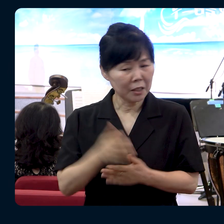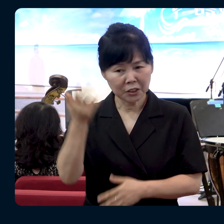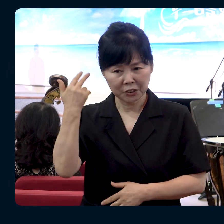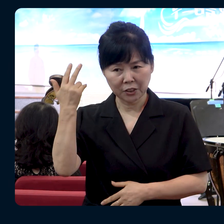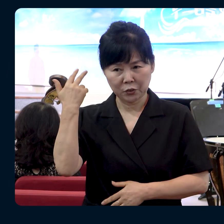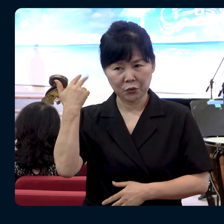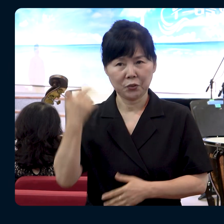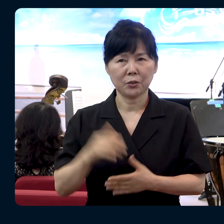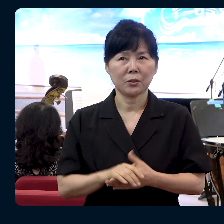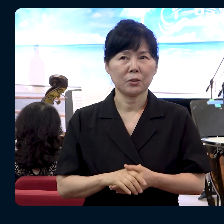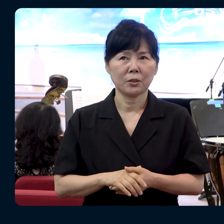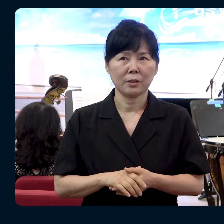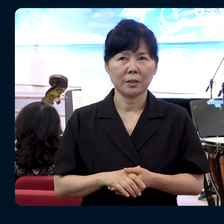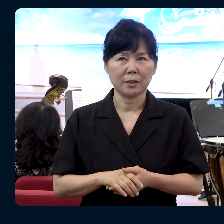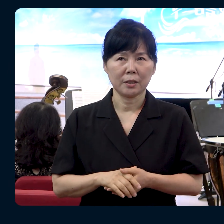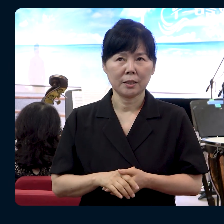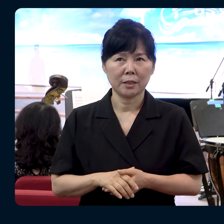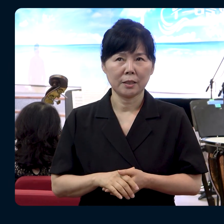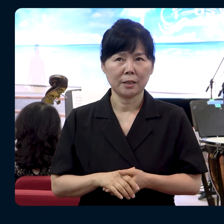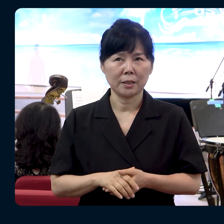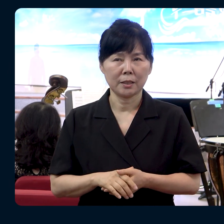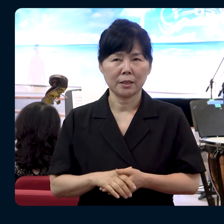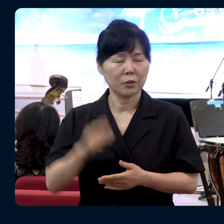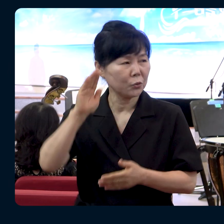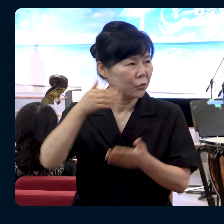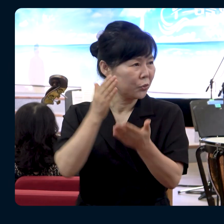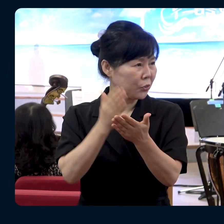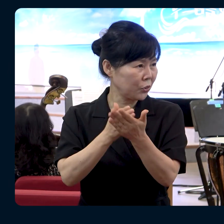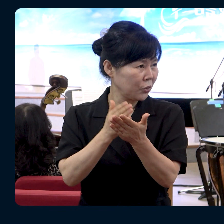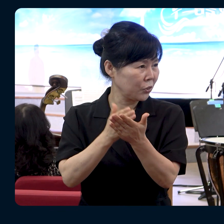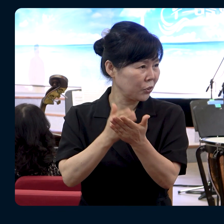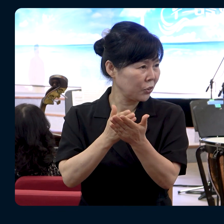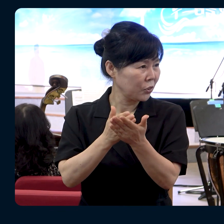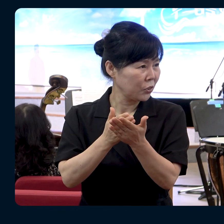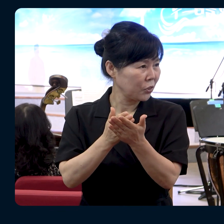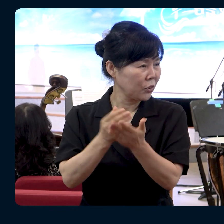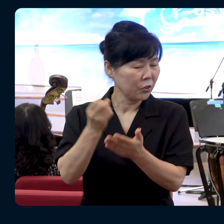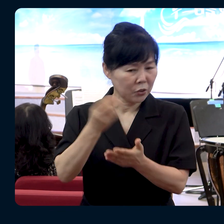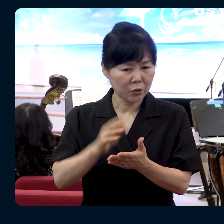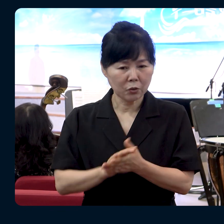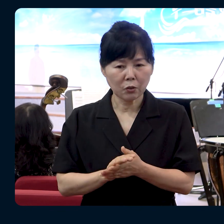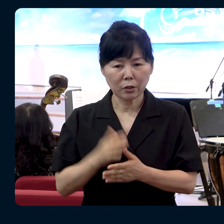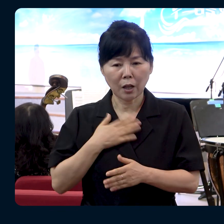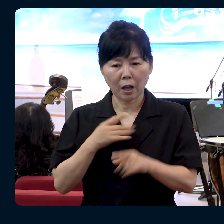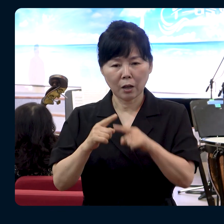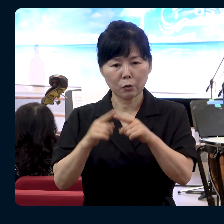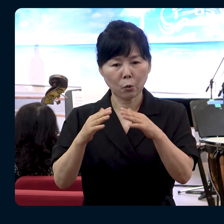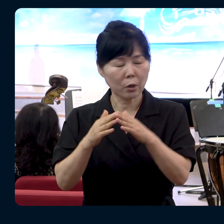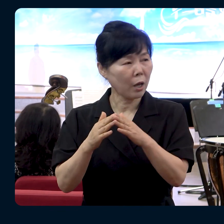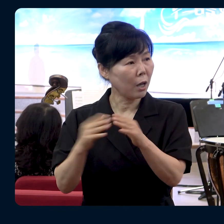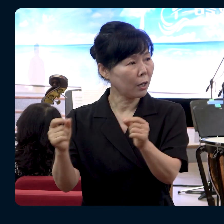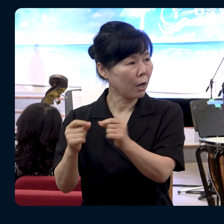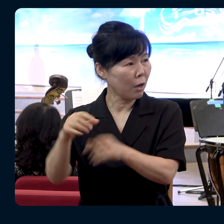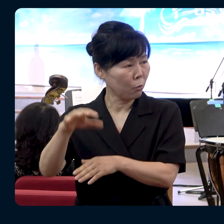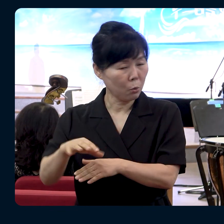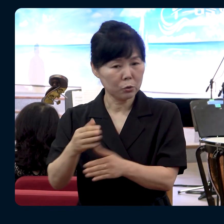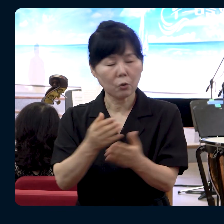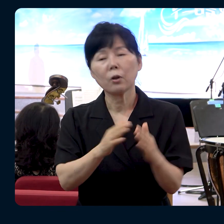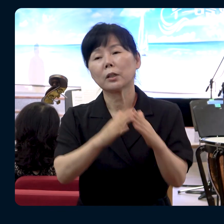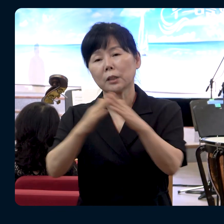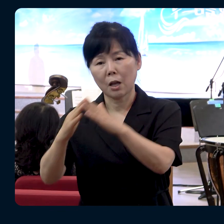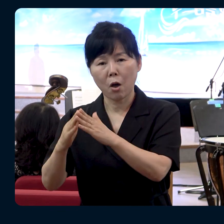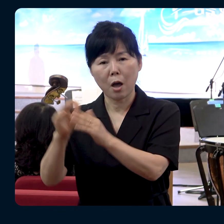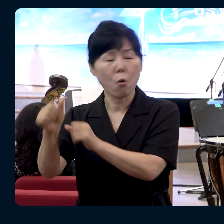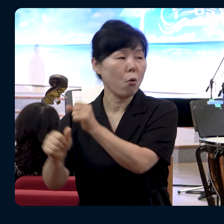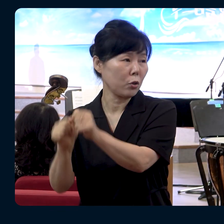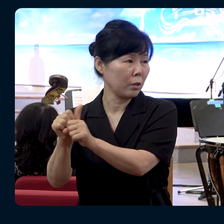지난주에 저는 이 교회 근처로 이사 온 지, 교회 사역한 지 5년 됐으니까 5년 정도가